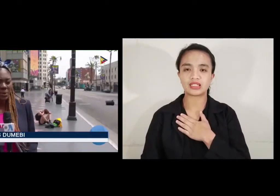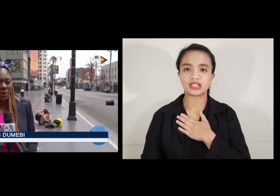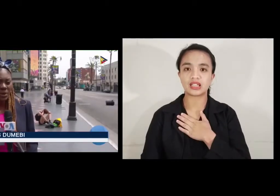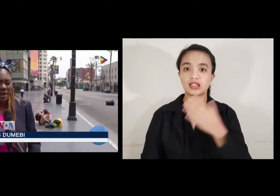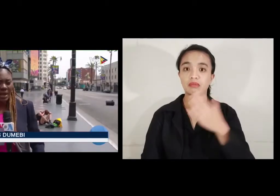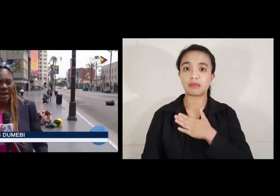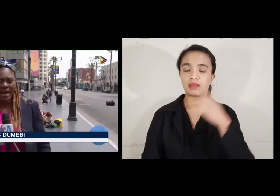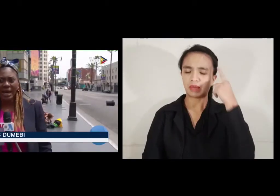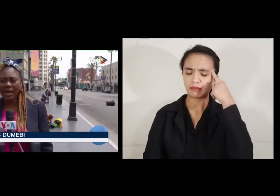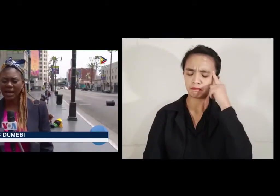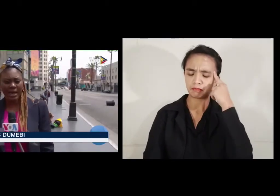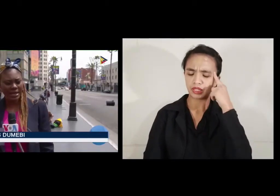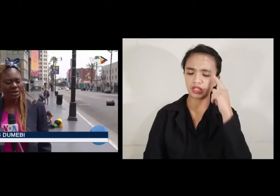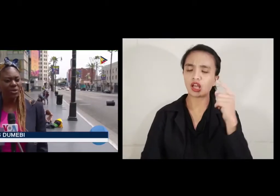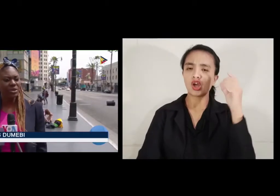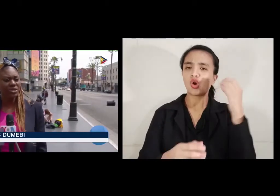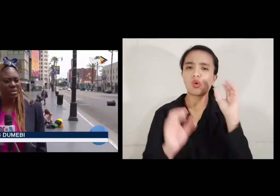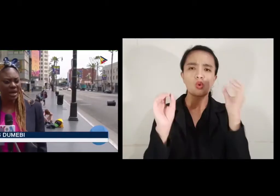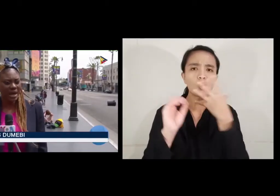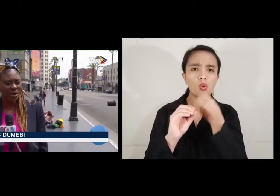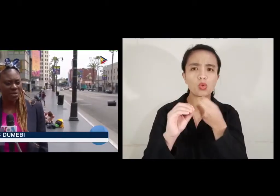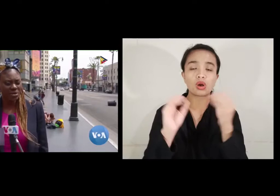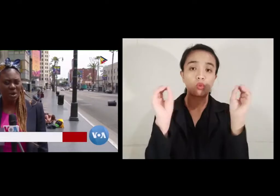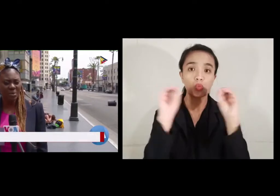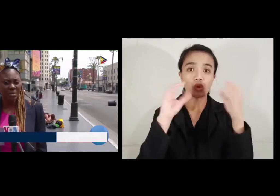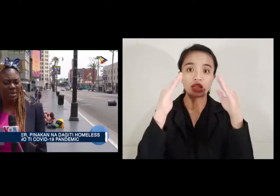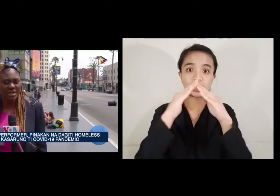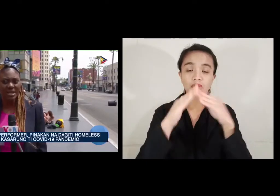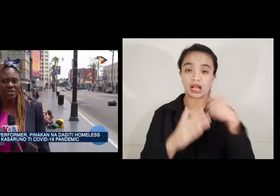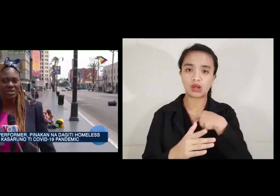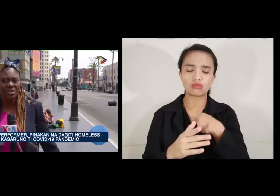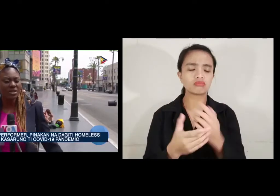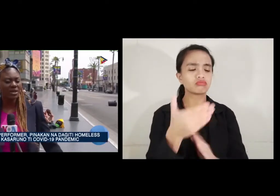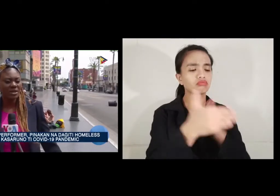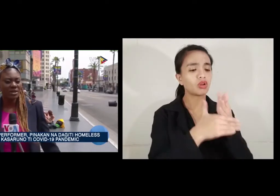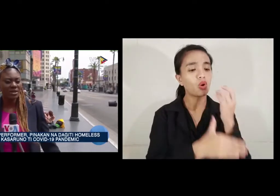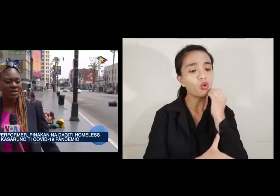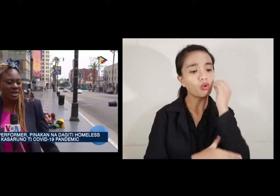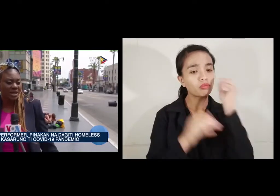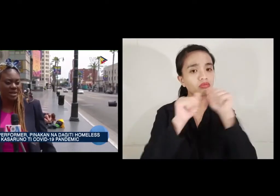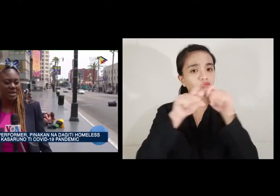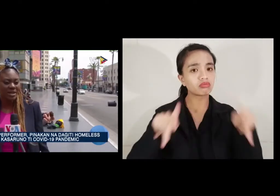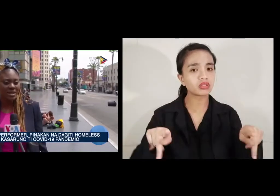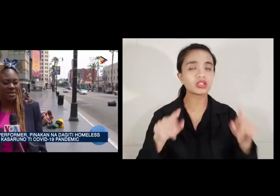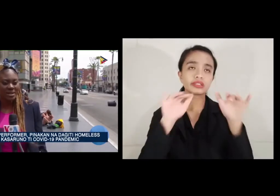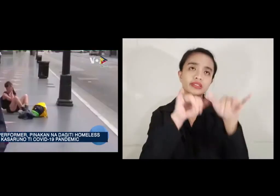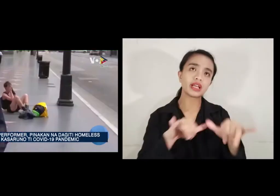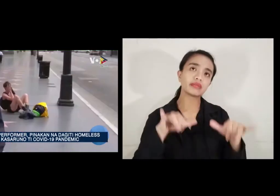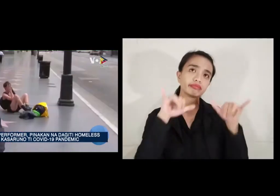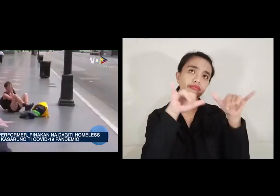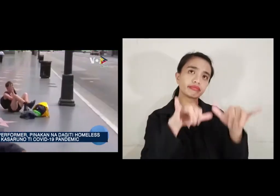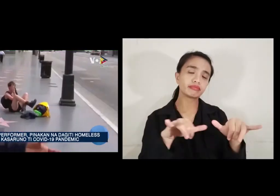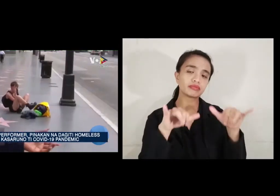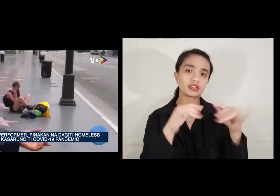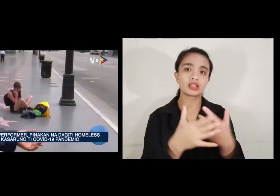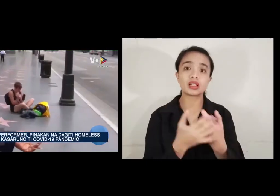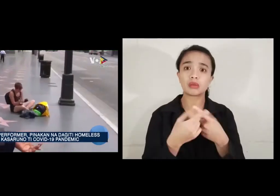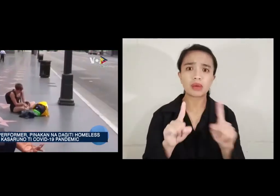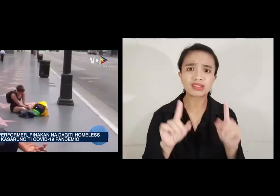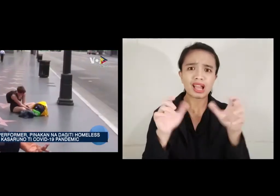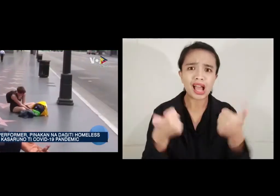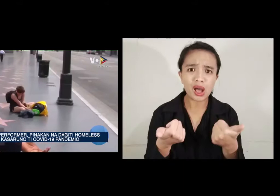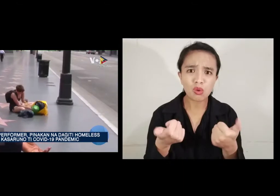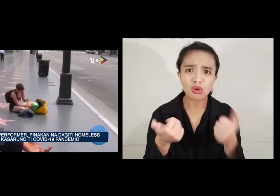homeless people. Okay, I could go into my house, my apartment, and just stay there and eat. How about the people